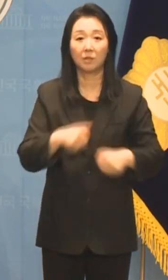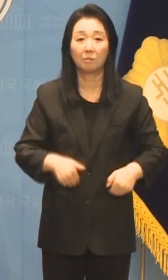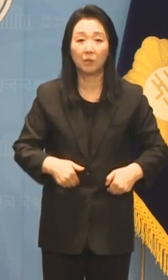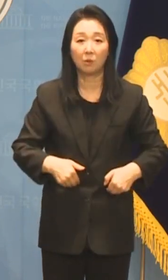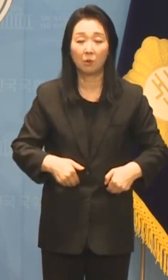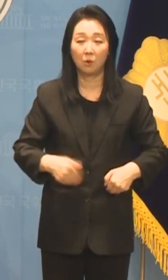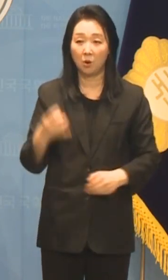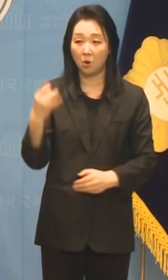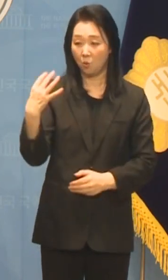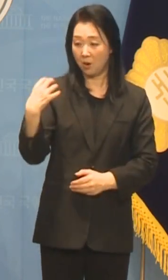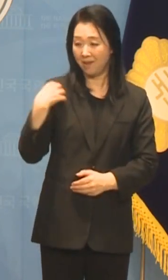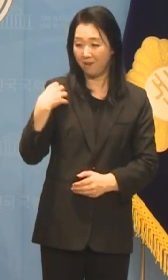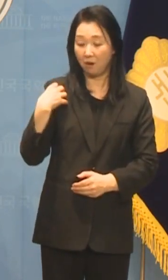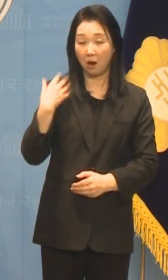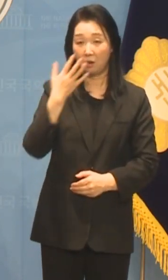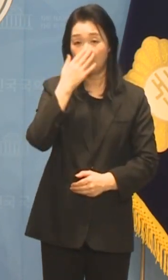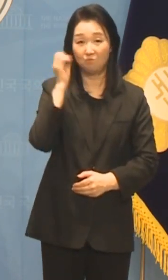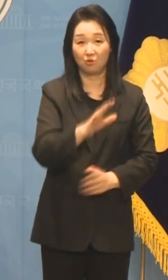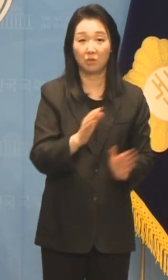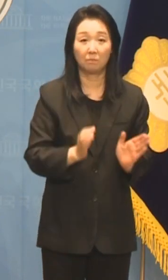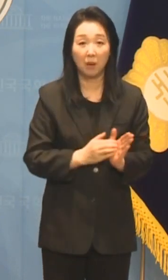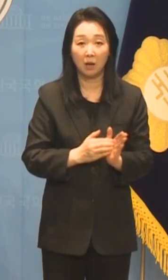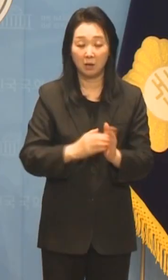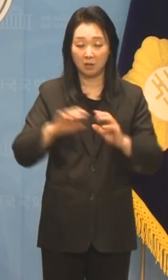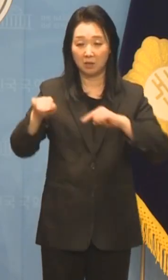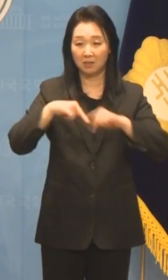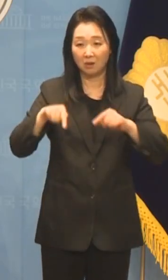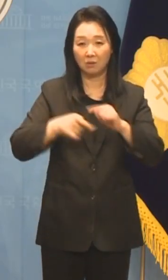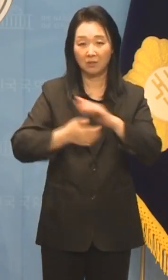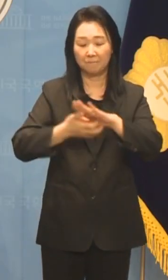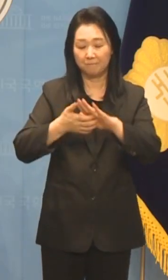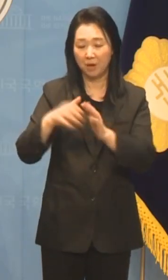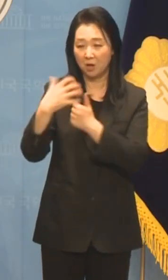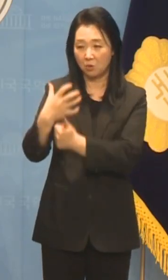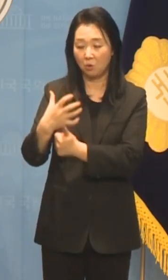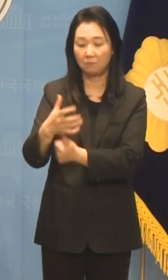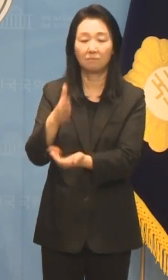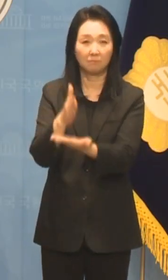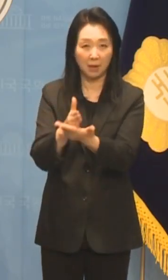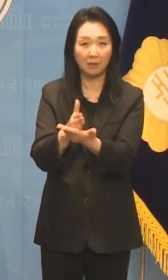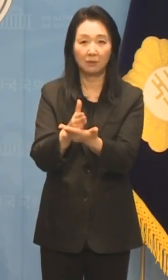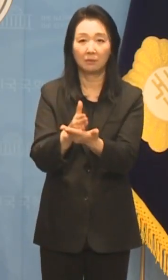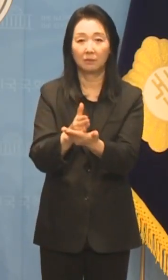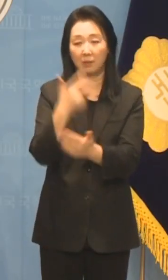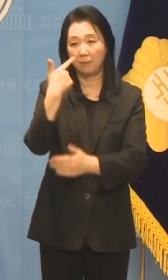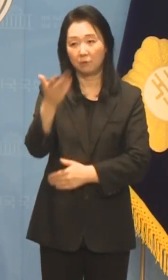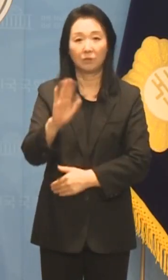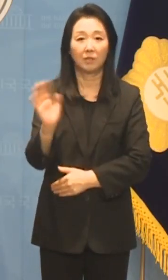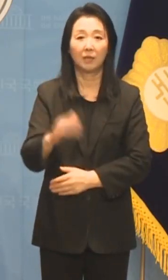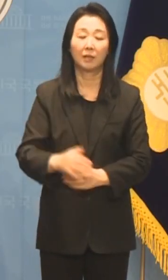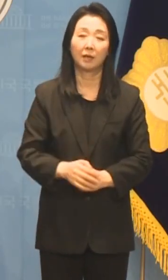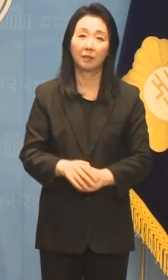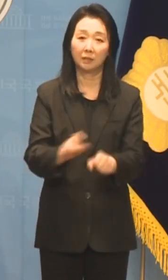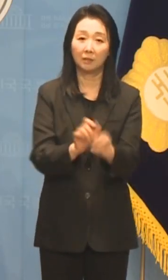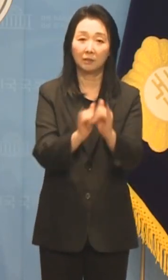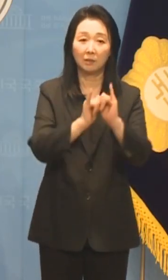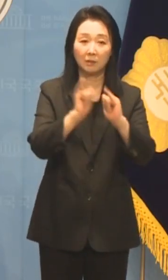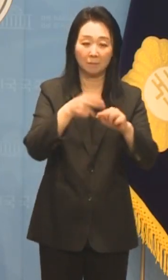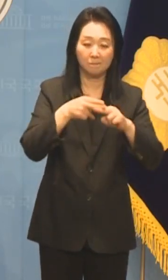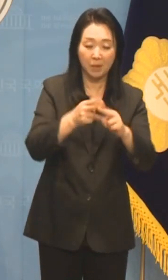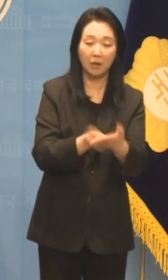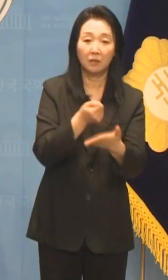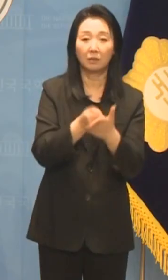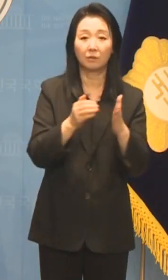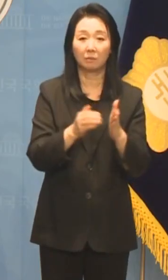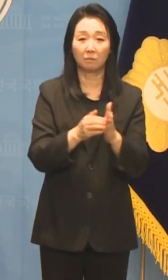역할을 망각하고 정치적 도구로 전락하는 것을 결코 좌시하지 않을 것입니다. 특정인의 독단적 결정으로